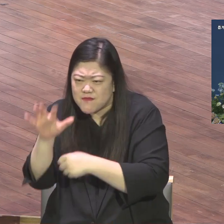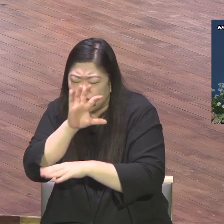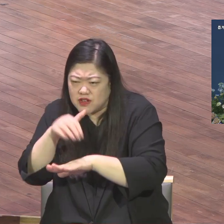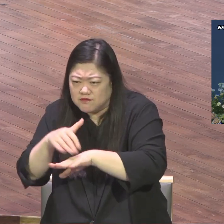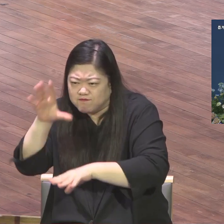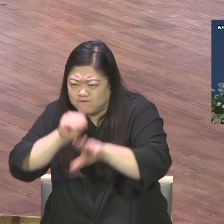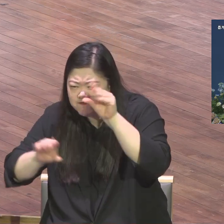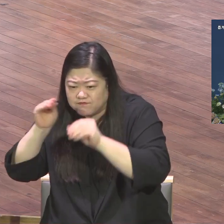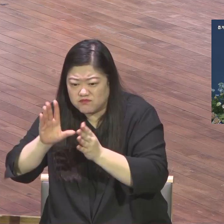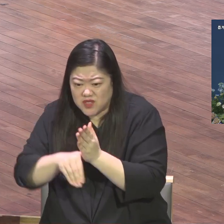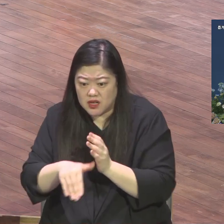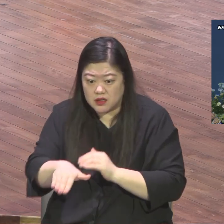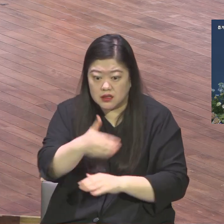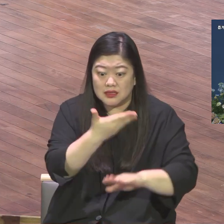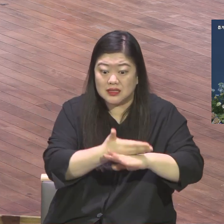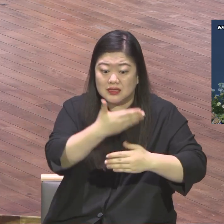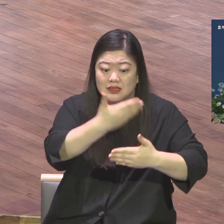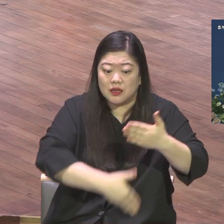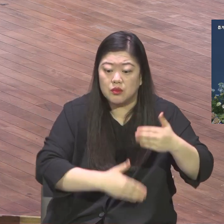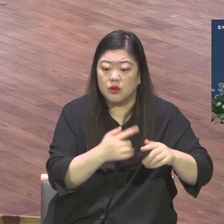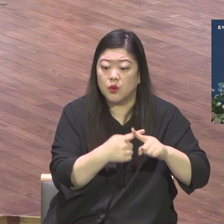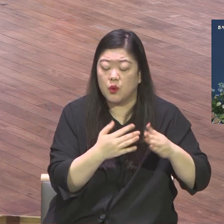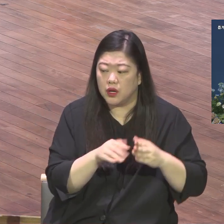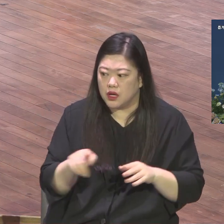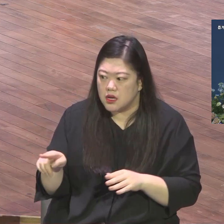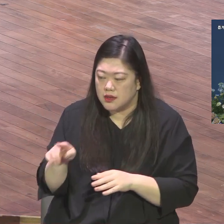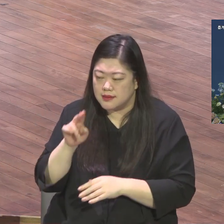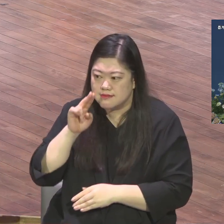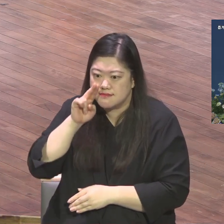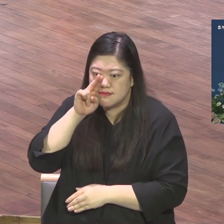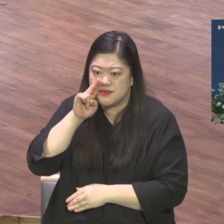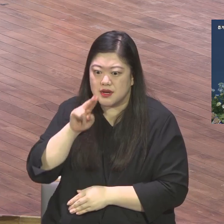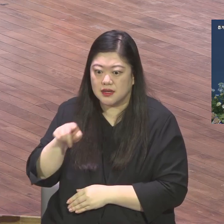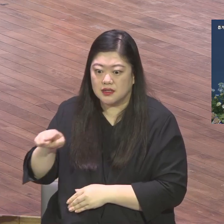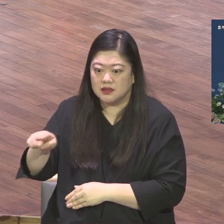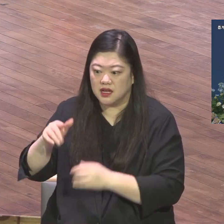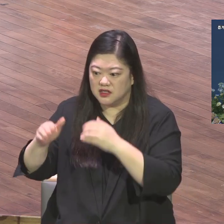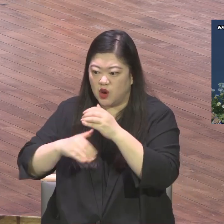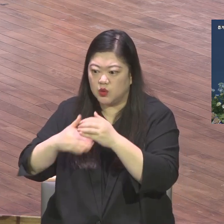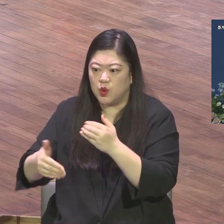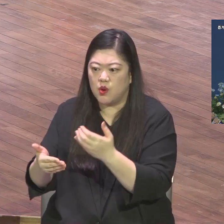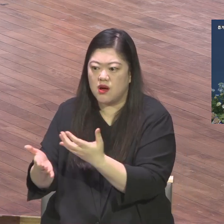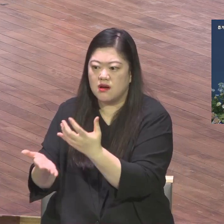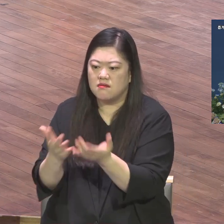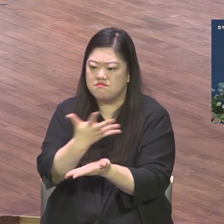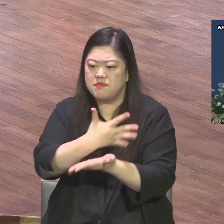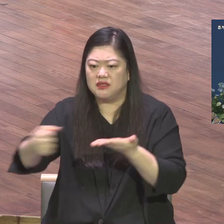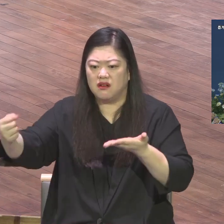목적이 뭔지 아십니까? 이러다 우리 교당 목사들 다 뺏긴다.